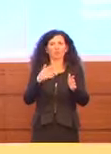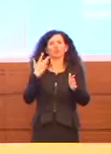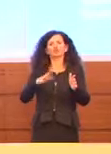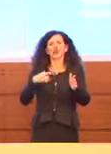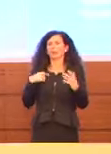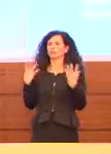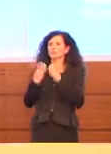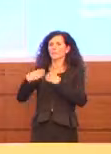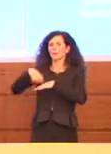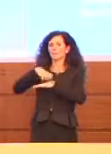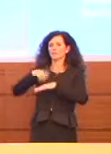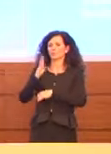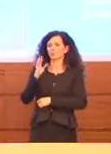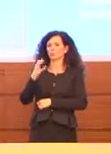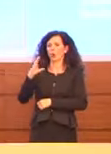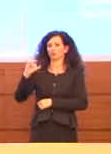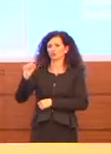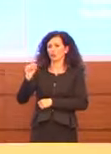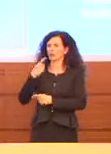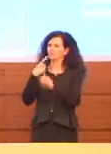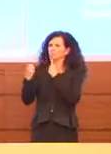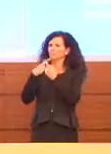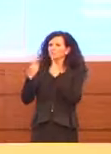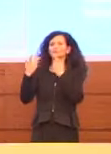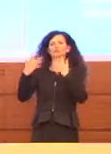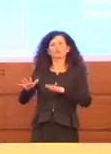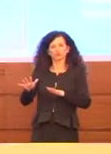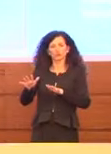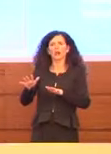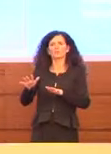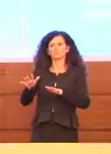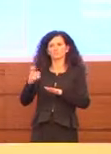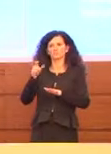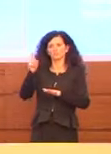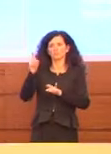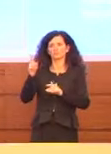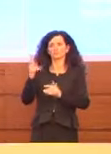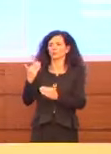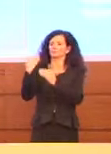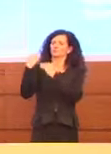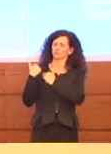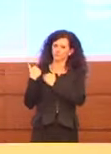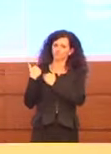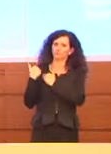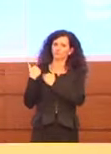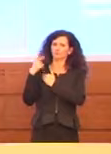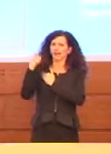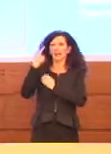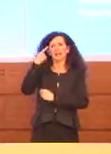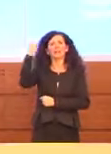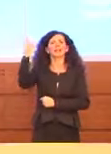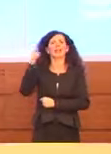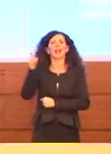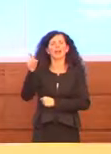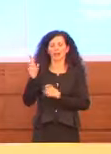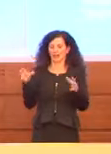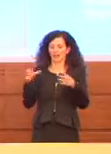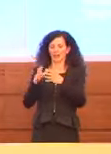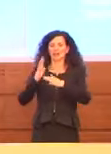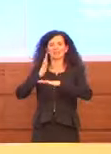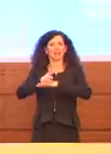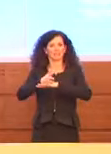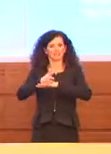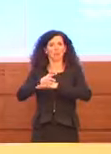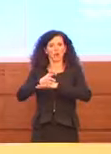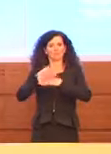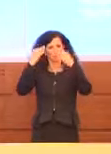con le regioni è stato lui che si è fatto anche promotori di queste idee delle forze che abbiamo